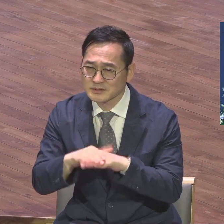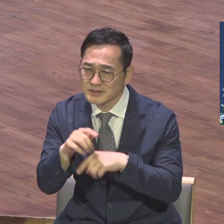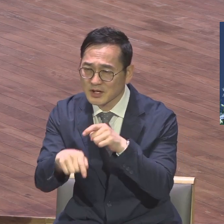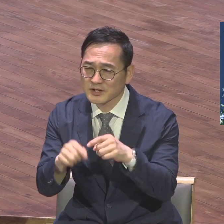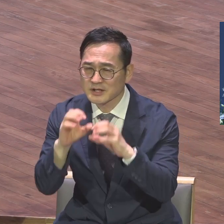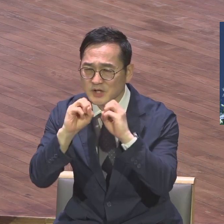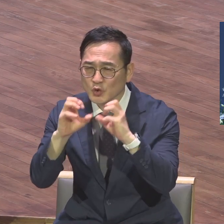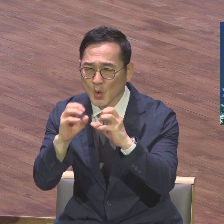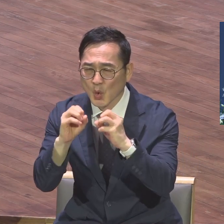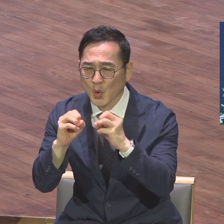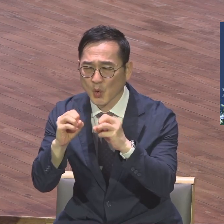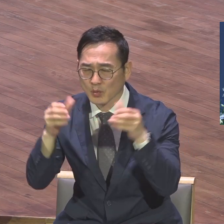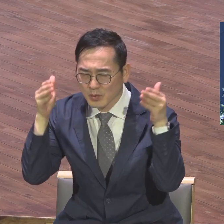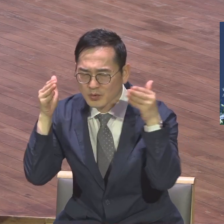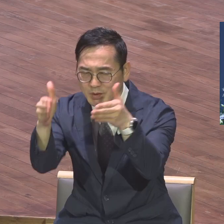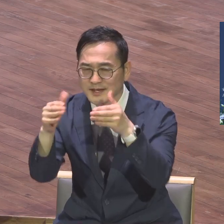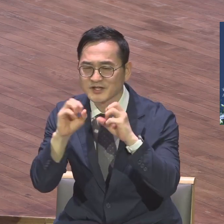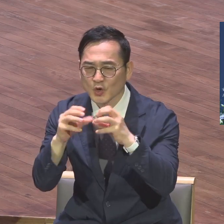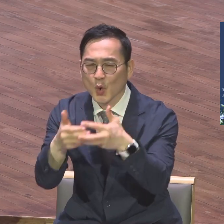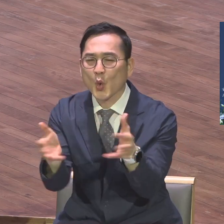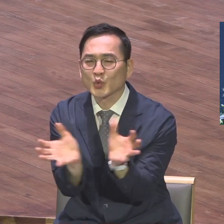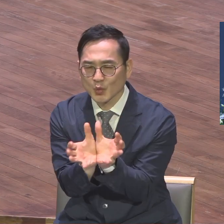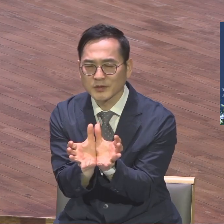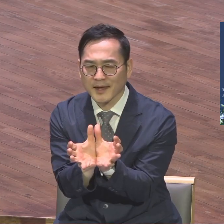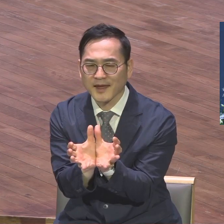성교에 올인하는 성교 공동체가 되자.